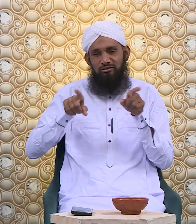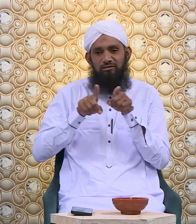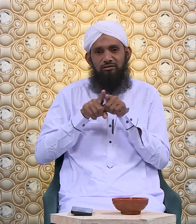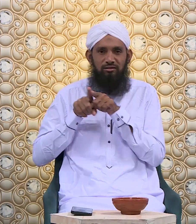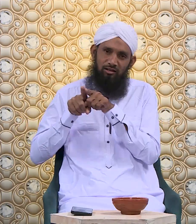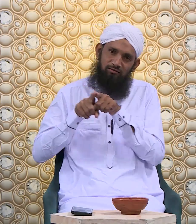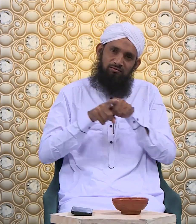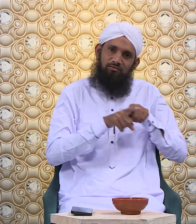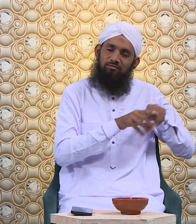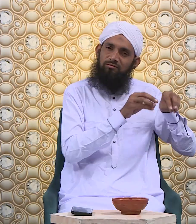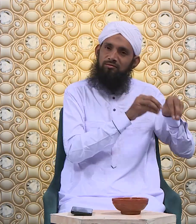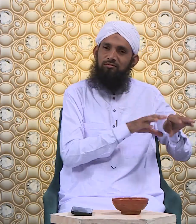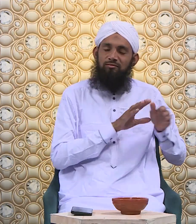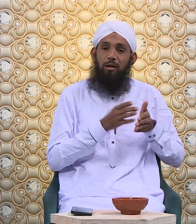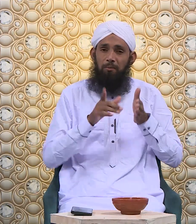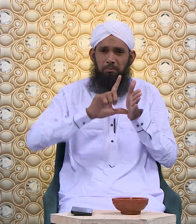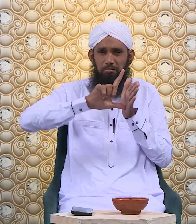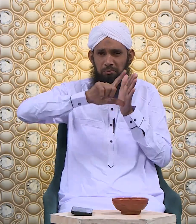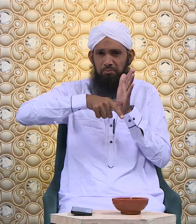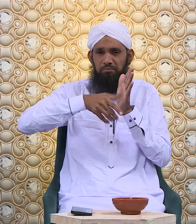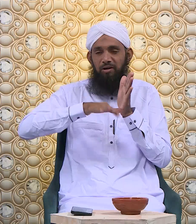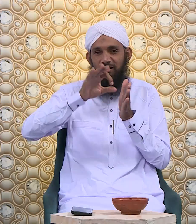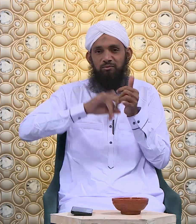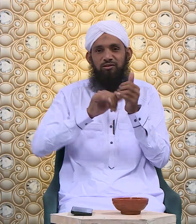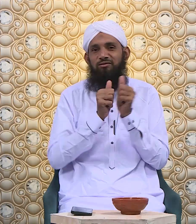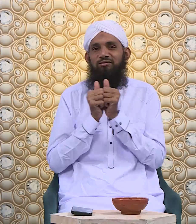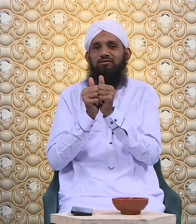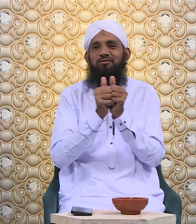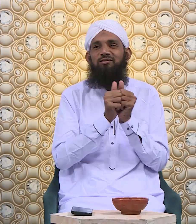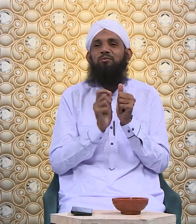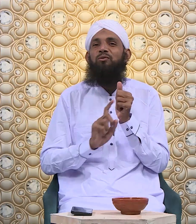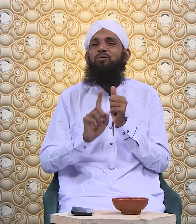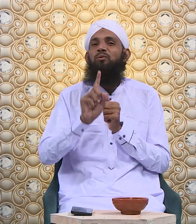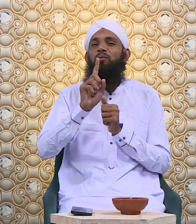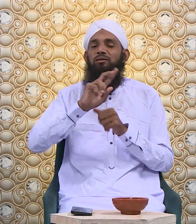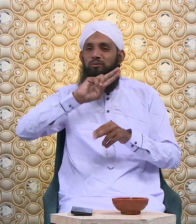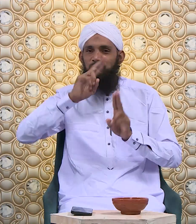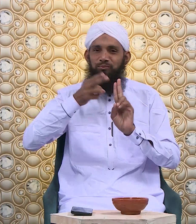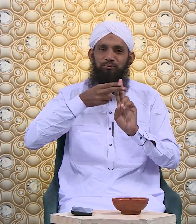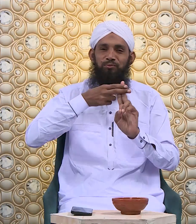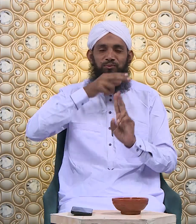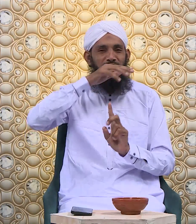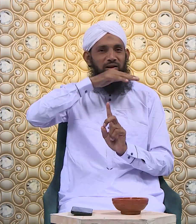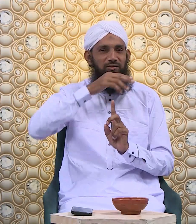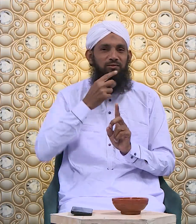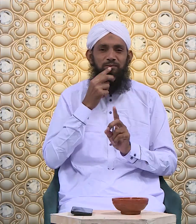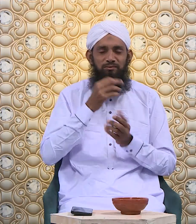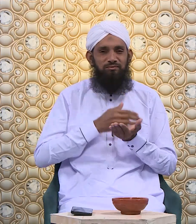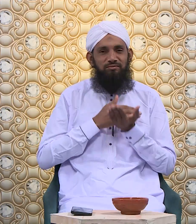واپس لوٹ آیا بعد میں امیر المؤمنین حضرت سیدنا عمر فاروق عظم رضی اللہ عنہ سے میری ملاقات ہوئی تو میں نے عرض کی اے